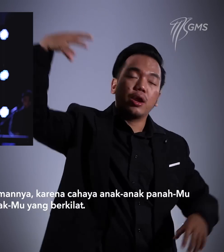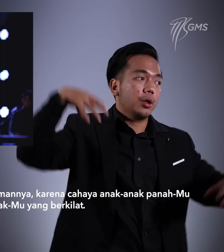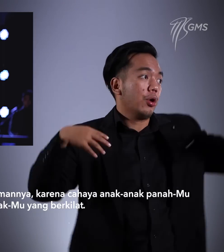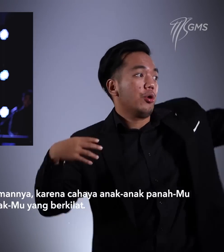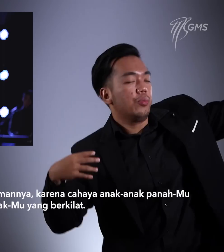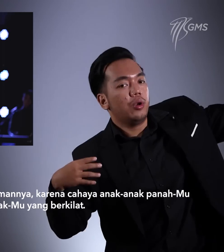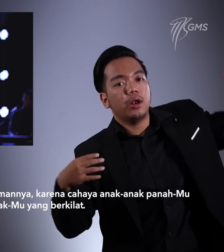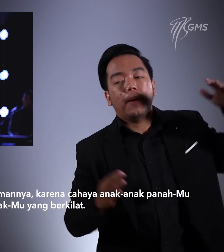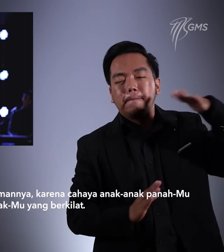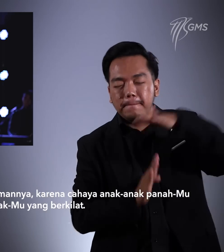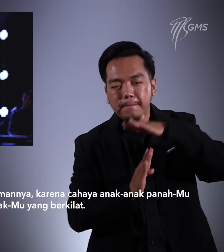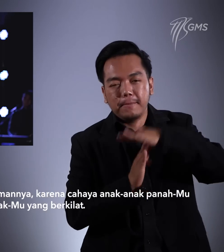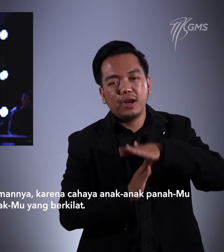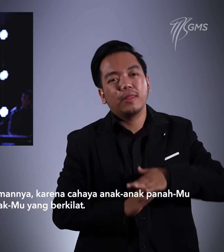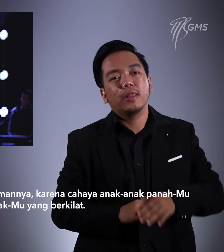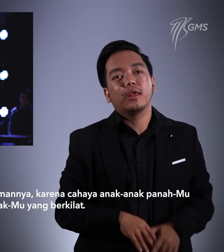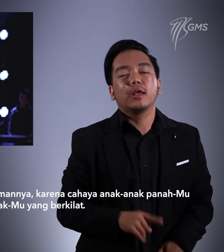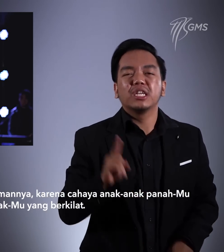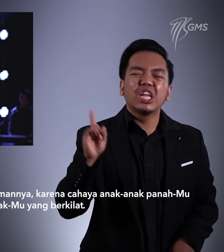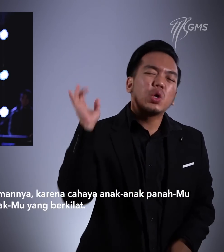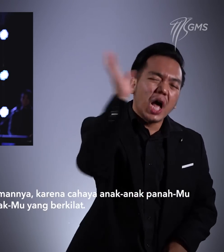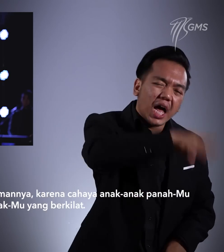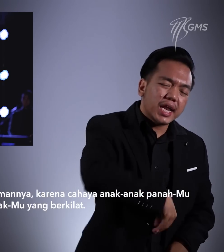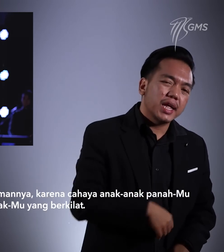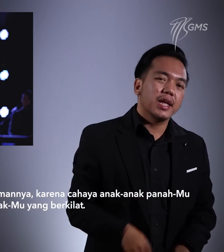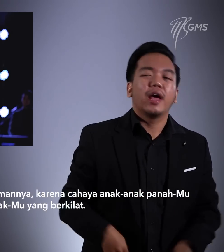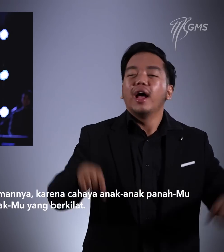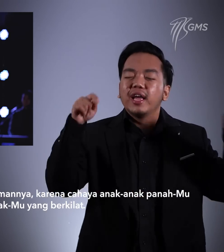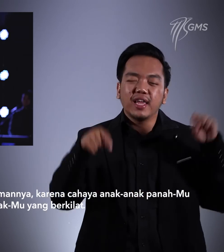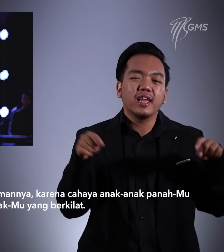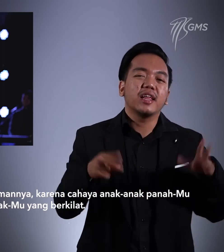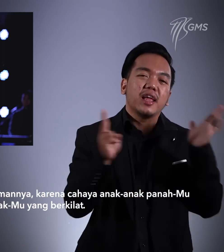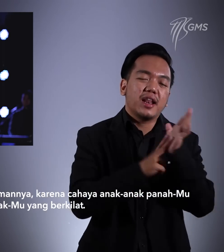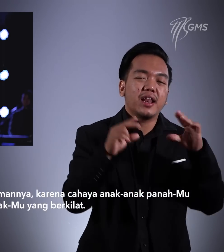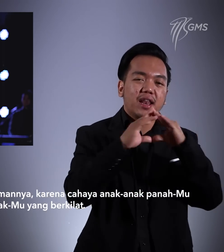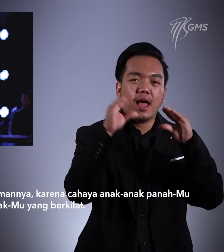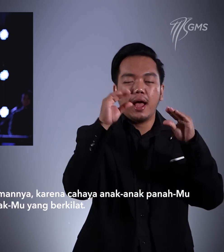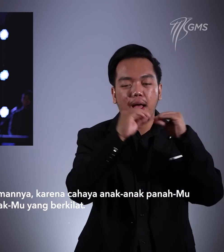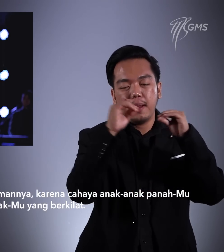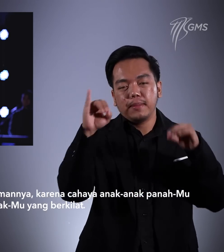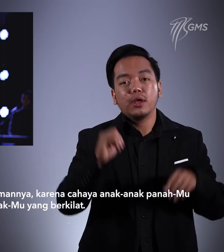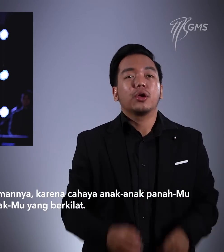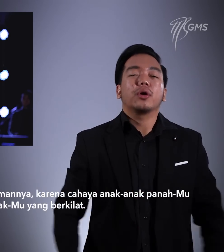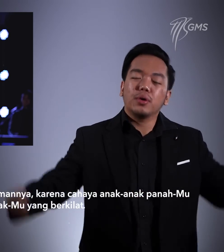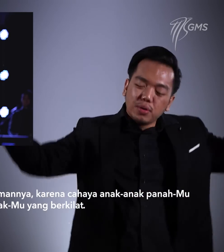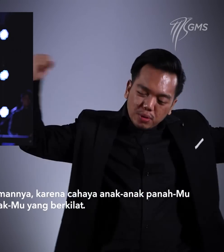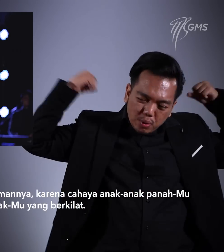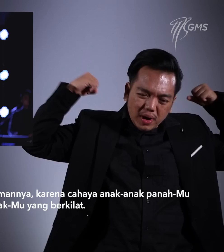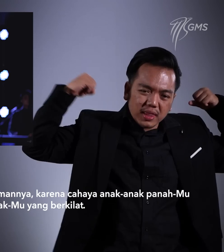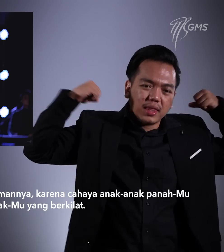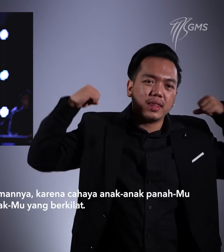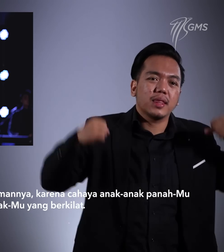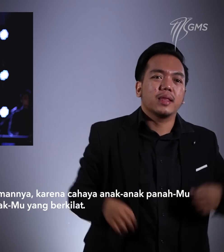Wow, saya belajar dari Habakuk ini. Ini nabi, makanya kuat di masa-masa sendiri. Mungkinkah